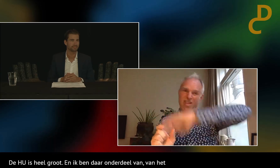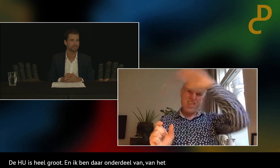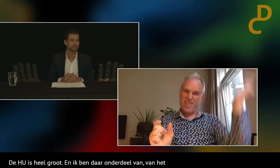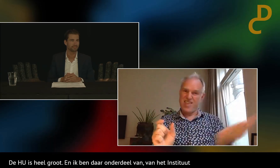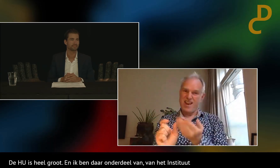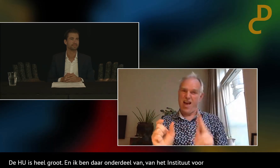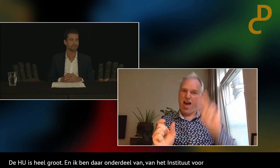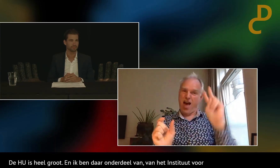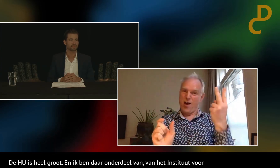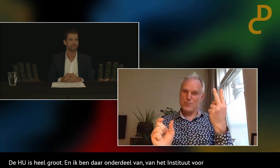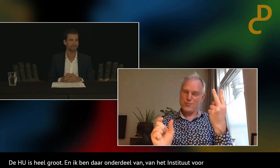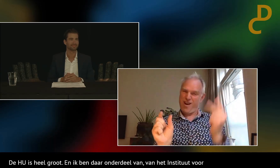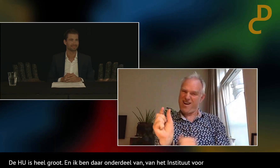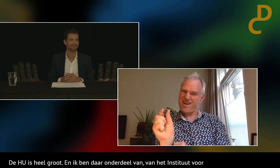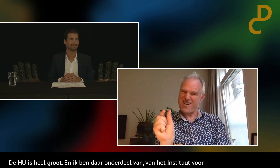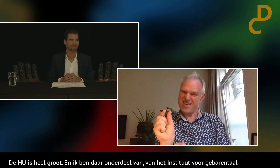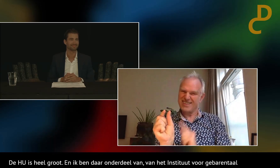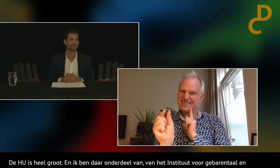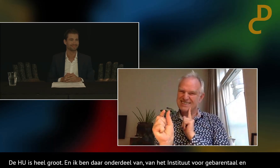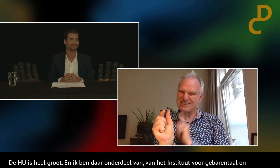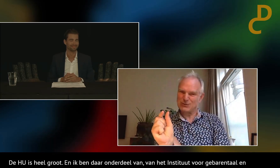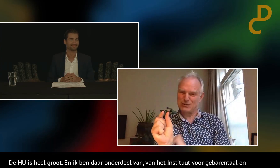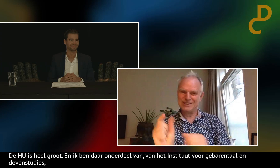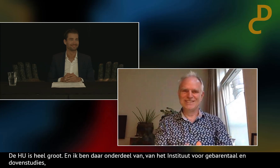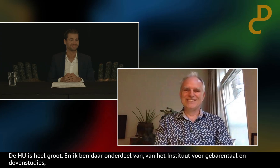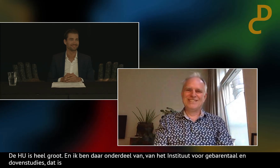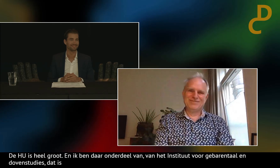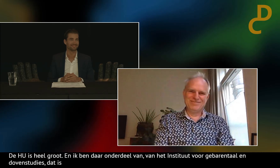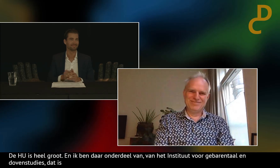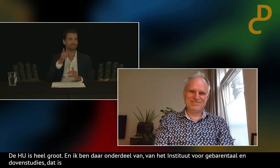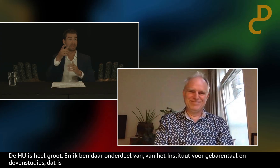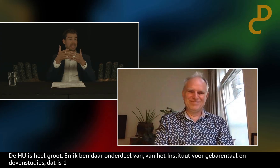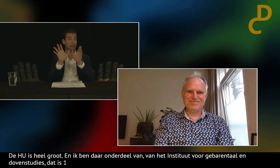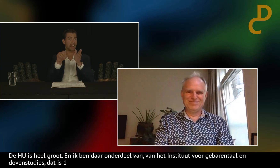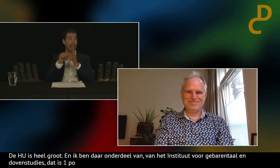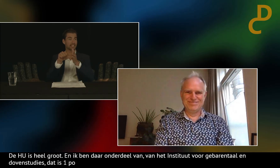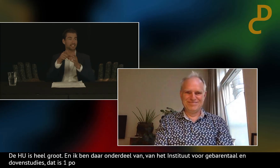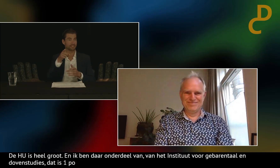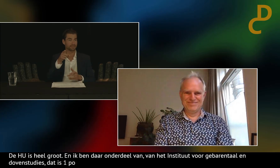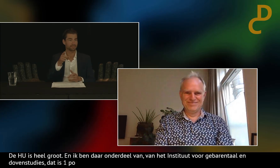dat is 1% van het geheel van de HU. Echt een heel klein onderdeel is het instituut. En je bent